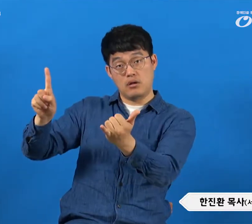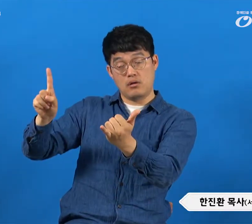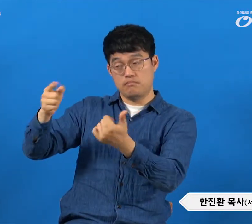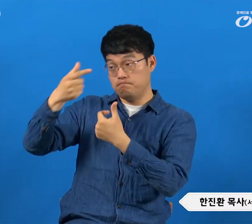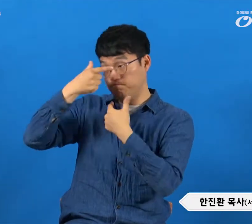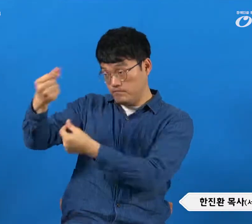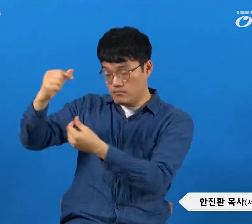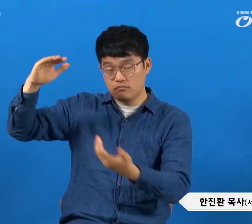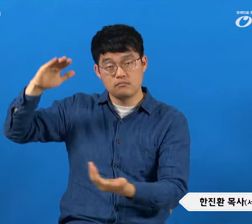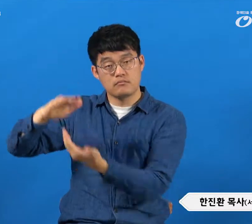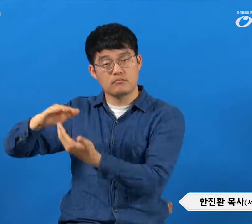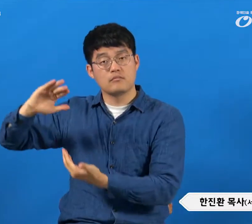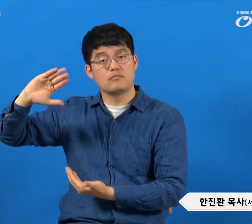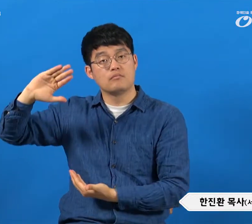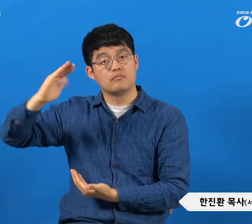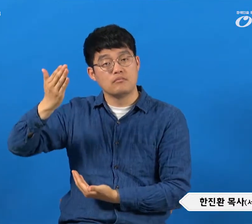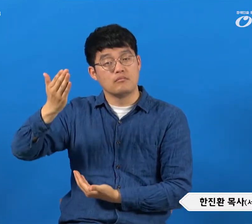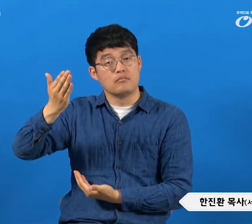얼마나 되는지 아십니까?